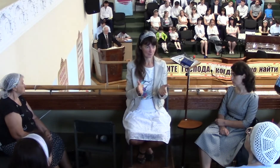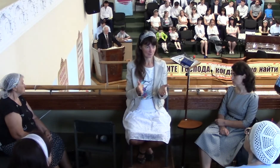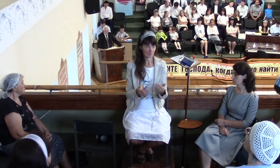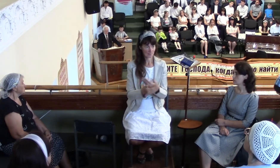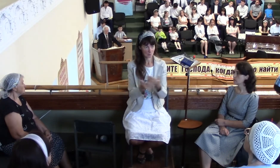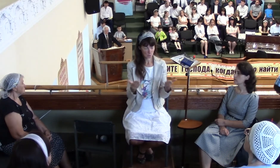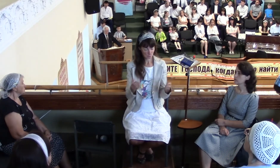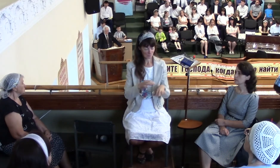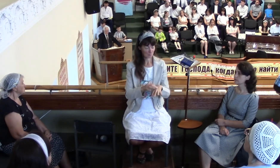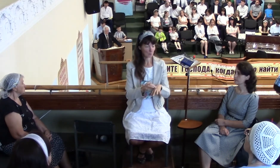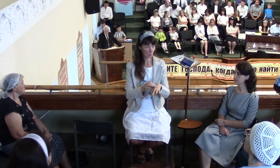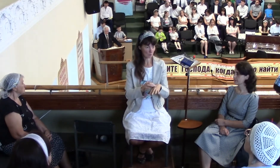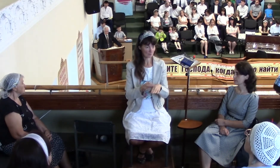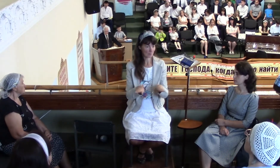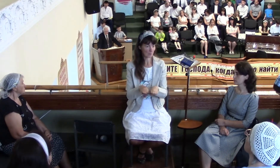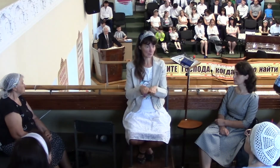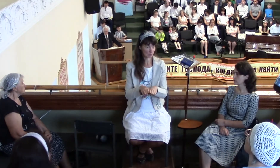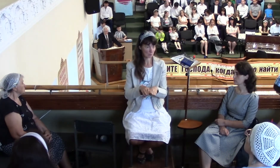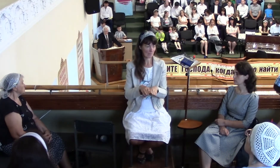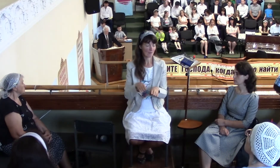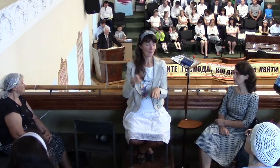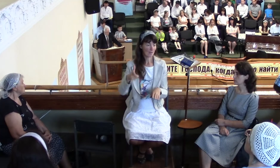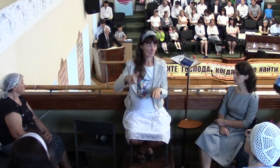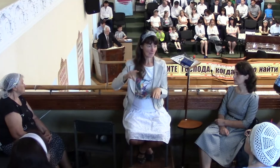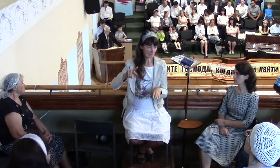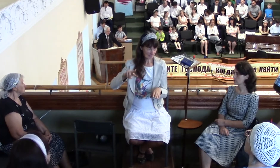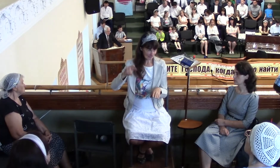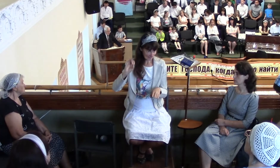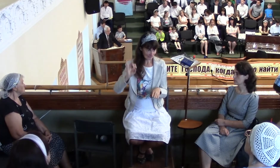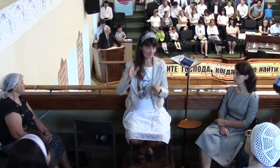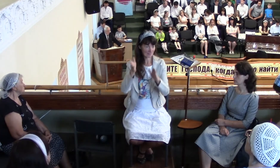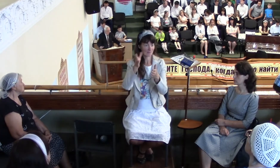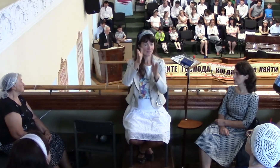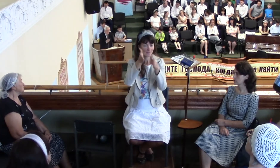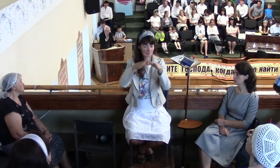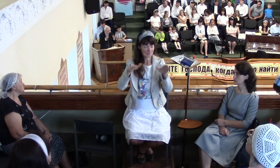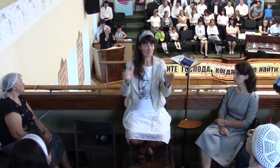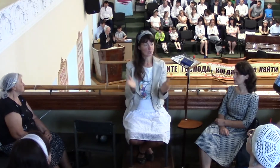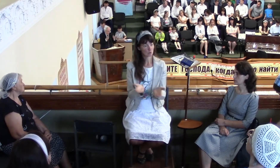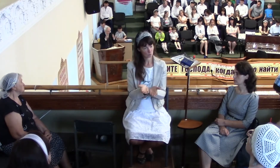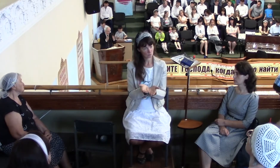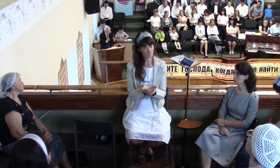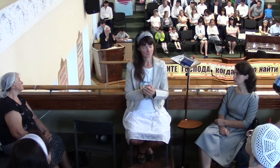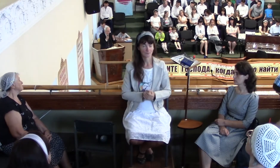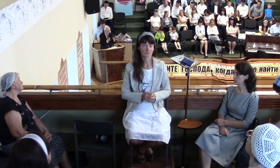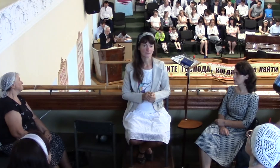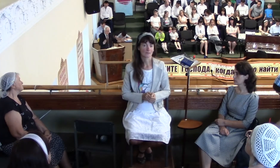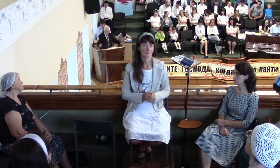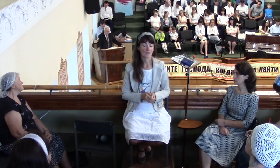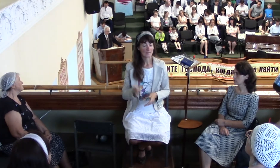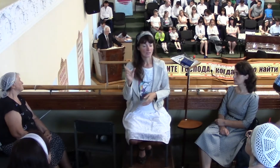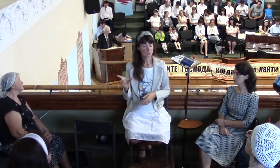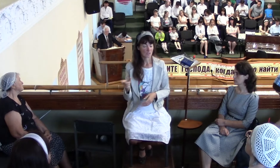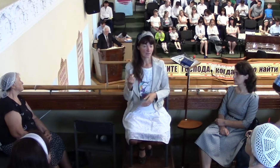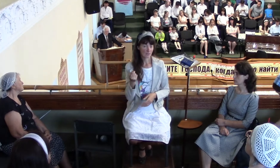постоянного конфликта. Друзья дорогие, возрожденный человек входит в зону постоянного